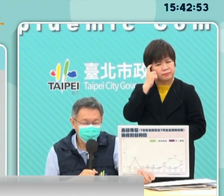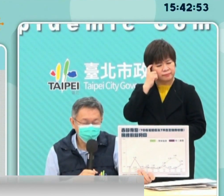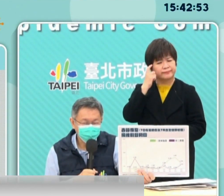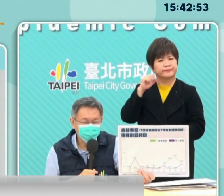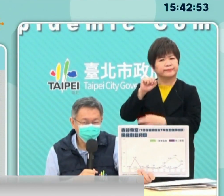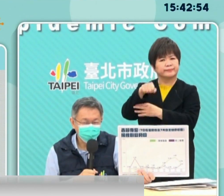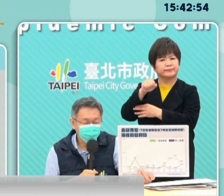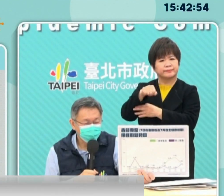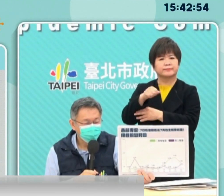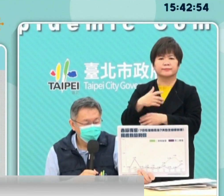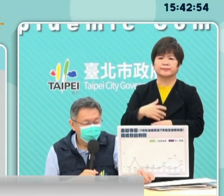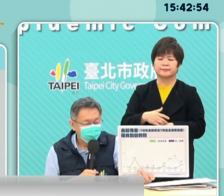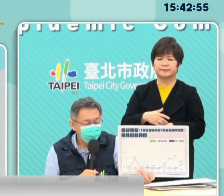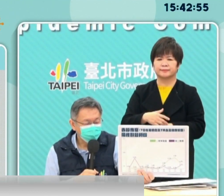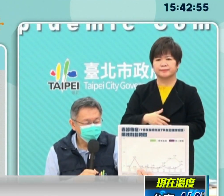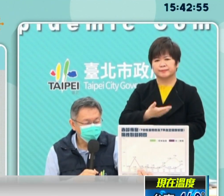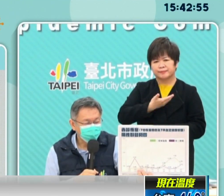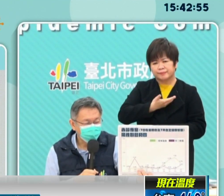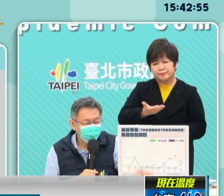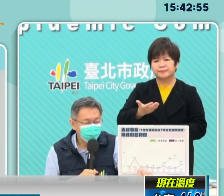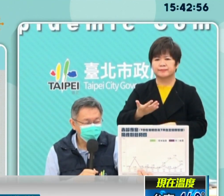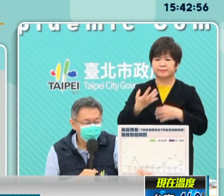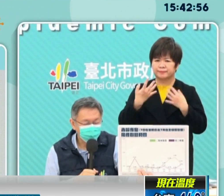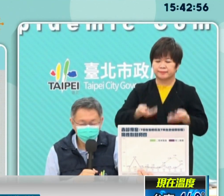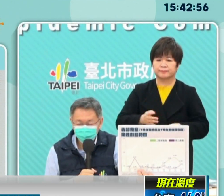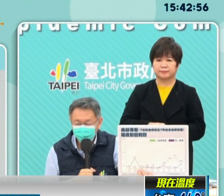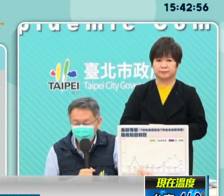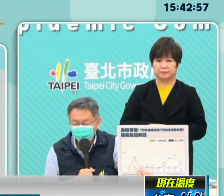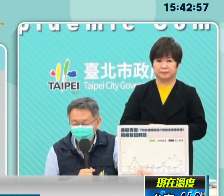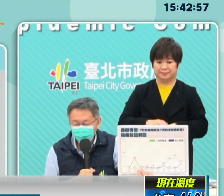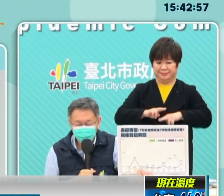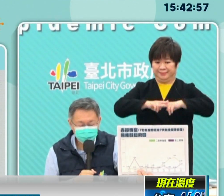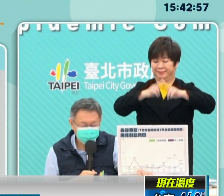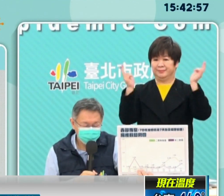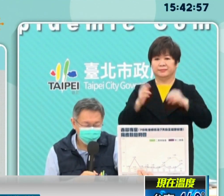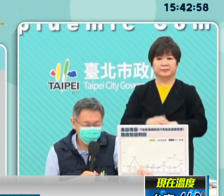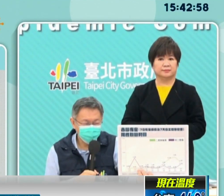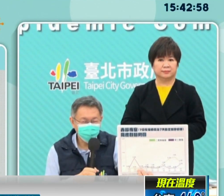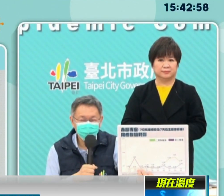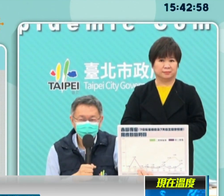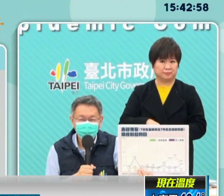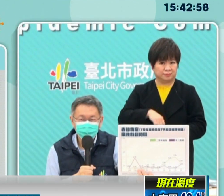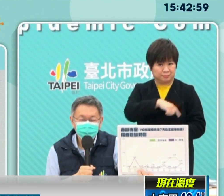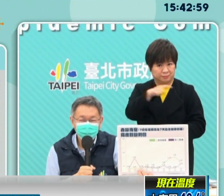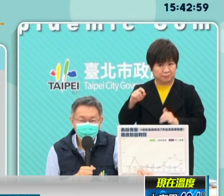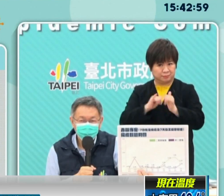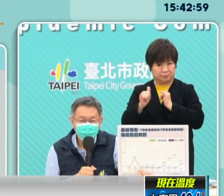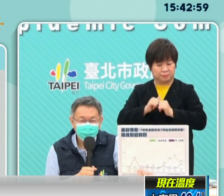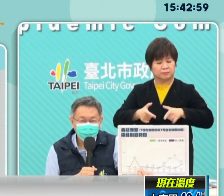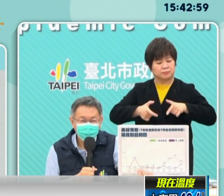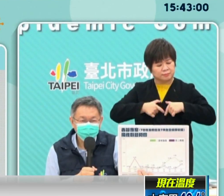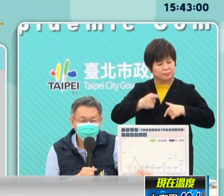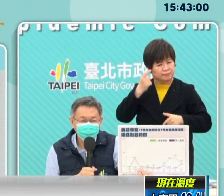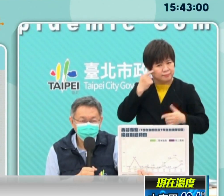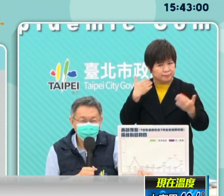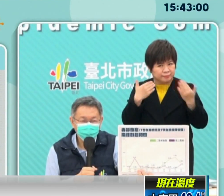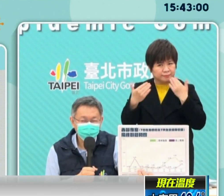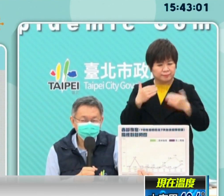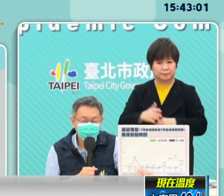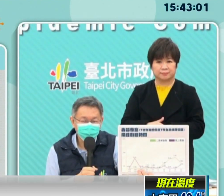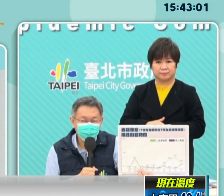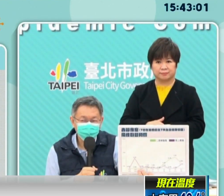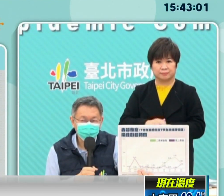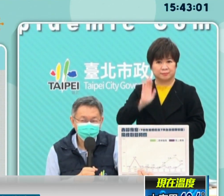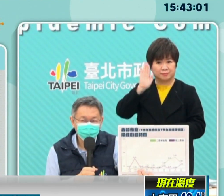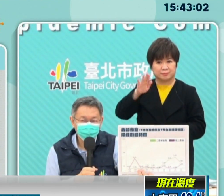赞成解封的，但是国人同胞要内心要有一个心理准备，一旦14天改